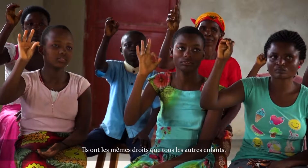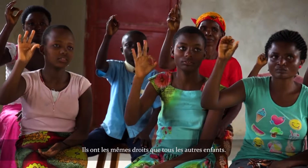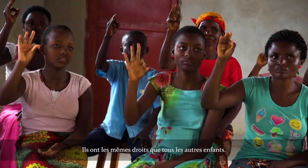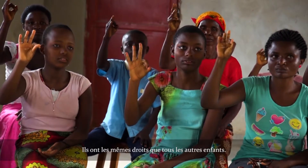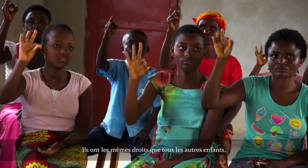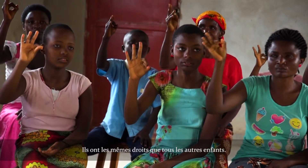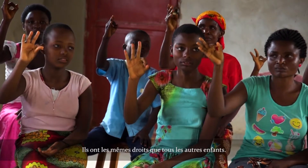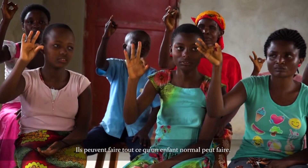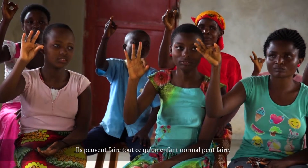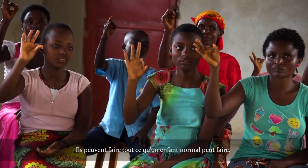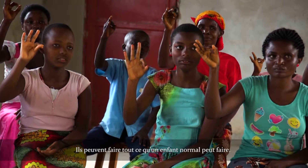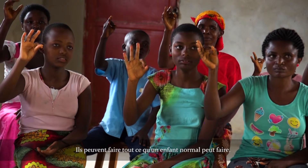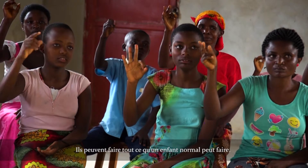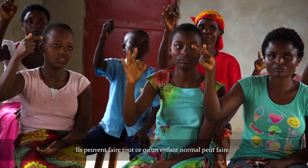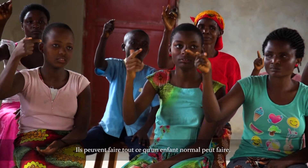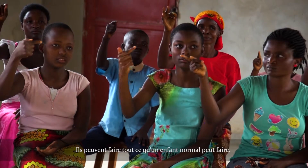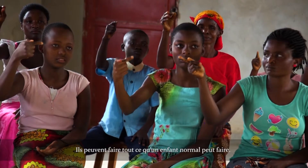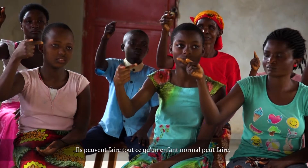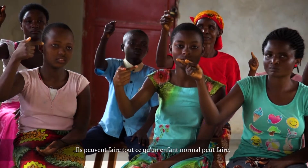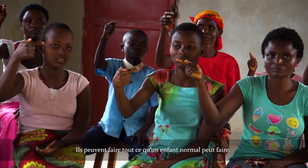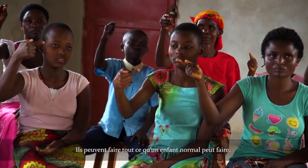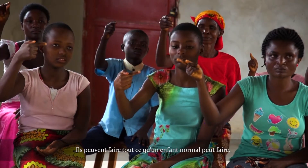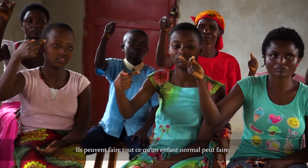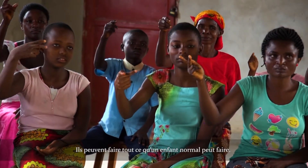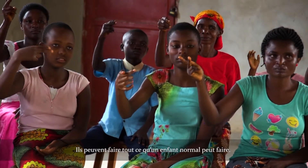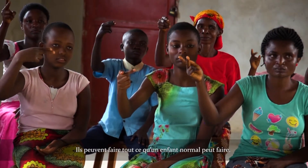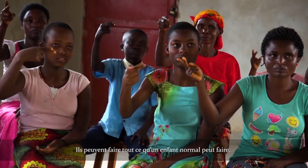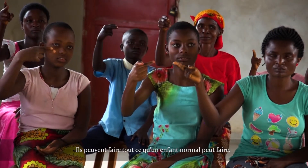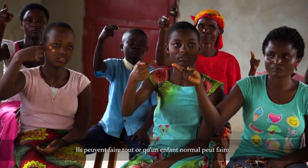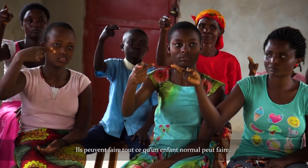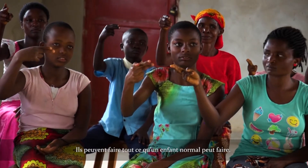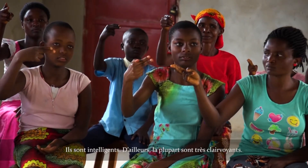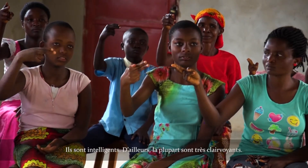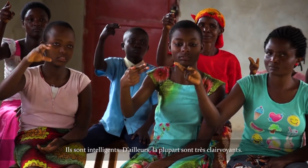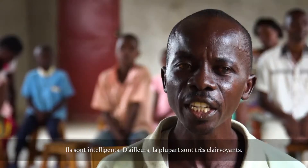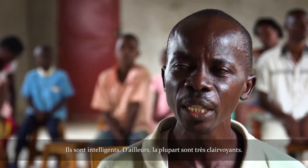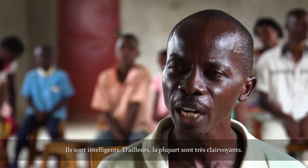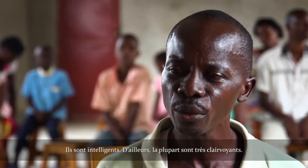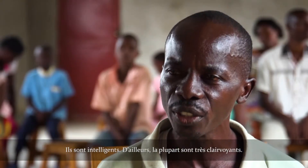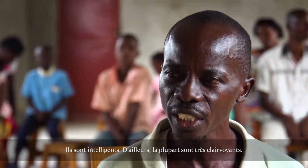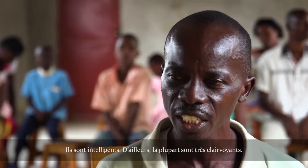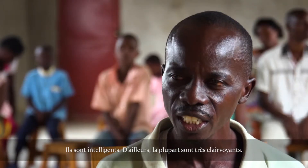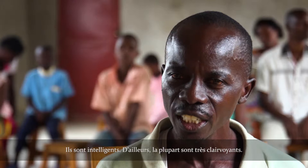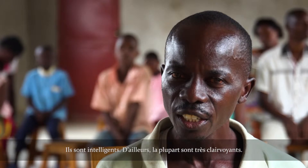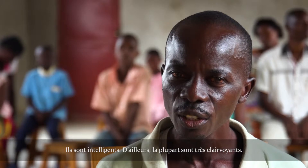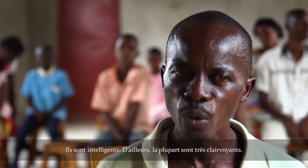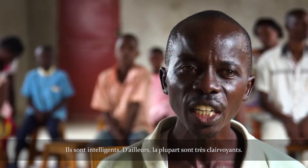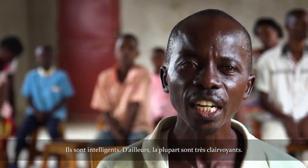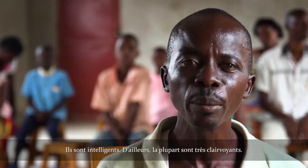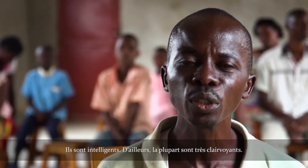abandi bantu ibikorwa abana bakomeye bashobora gukora nabo nyine barabikora ubwenge barabufise bona shaka mbere usanga